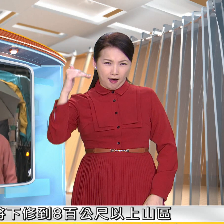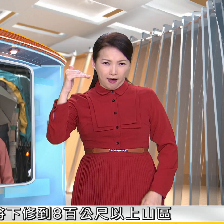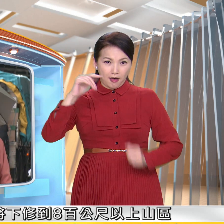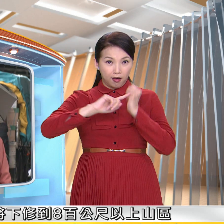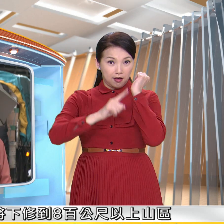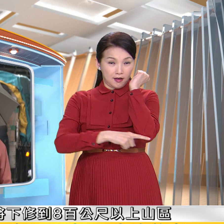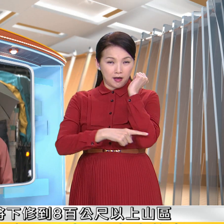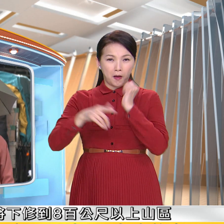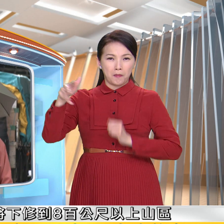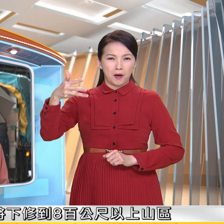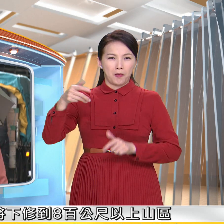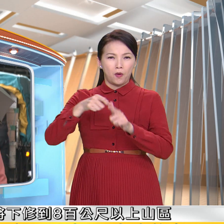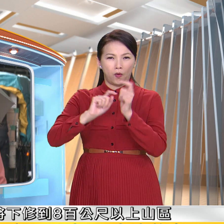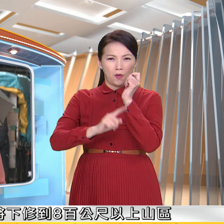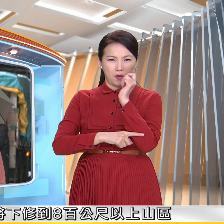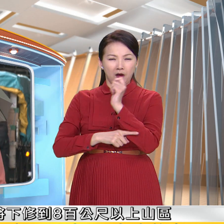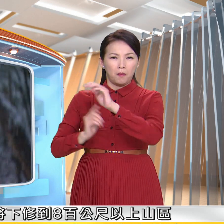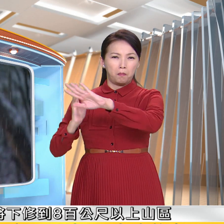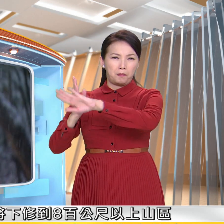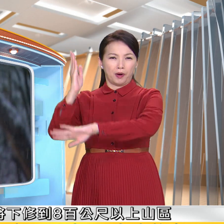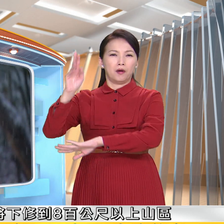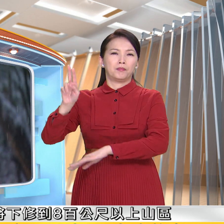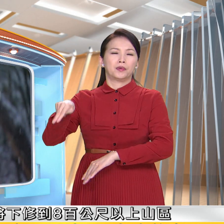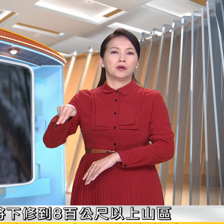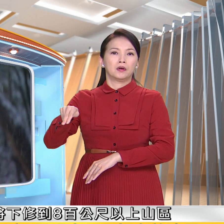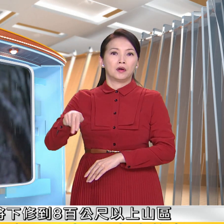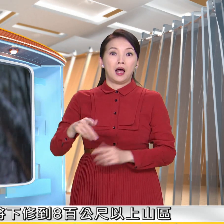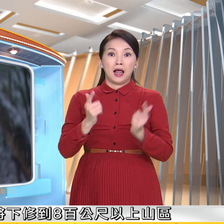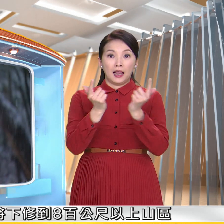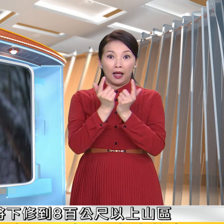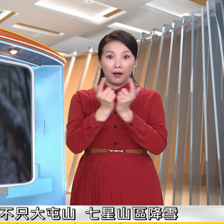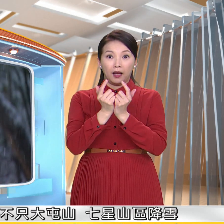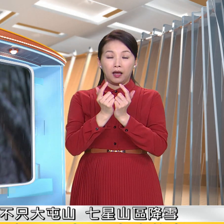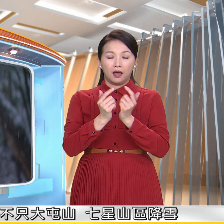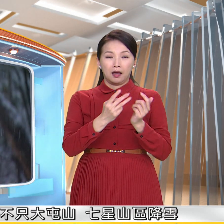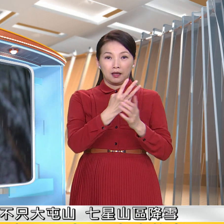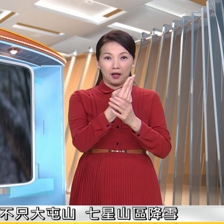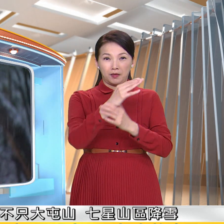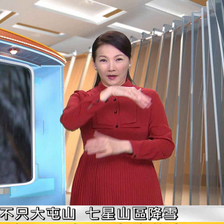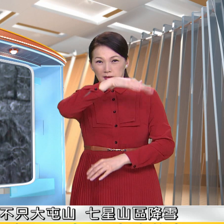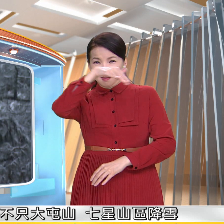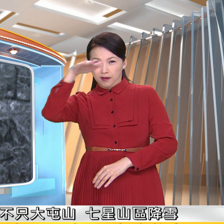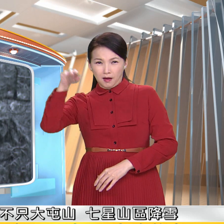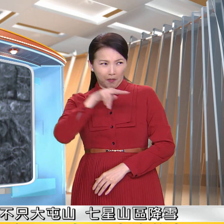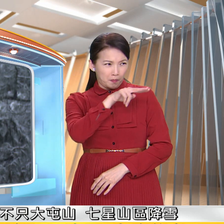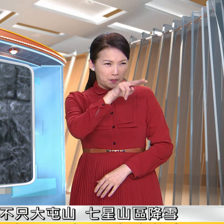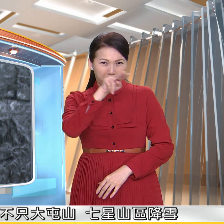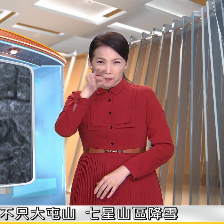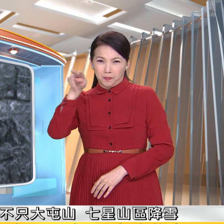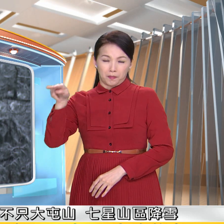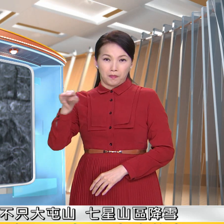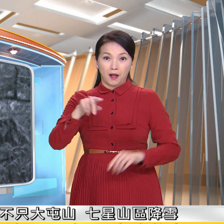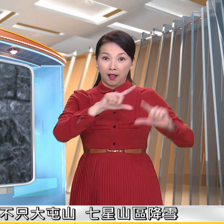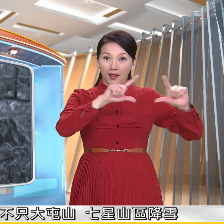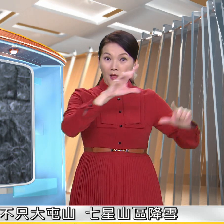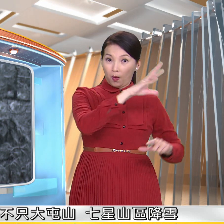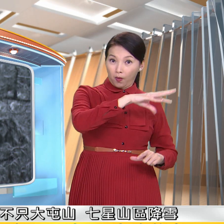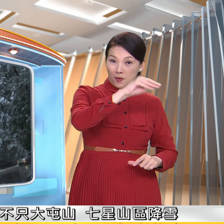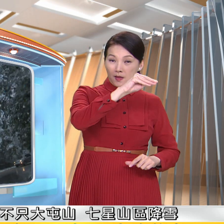到800公尺以上山区。以阳明山为例，不止大屯山、七星山